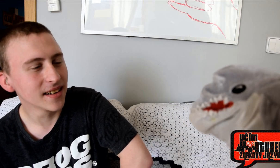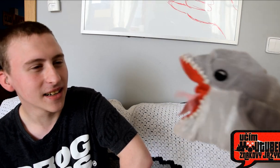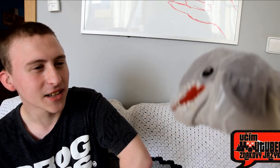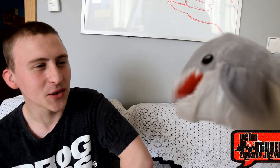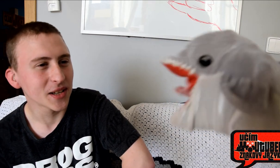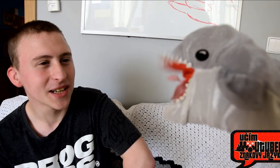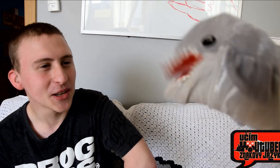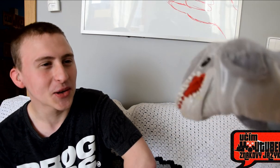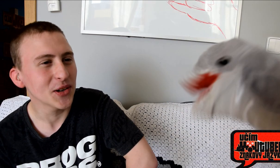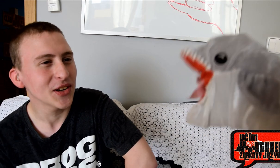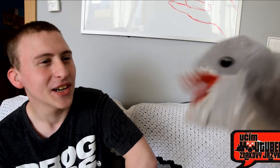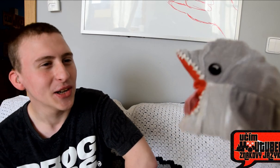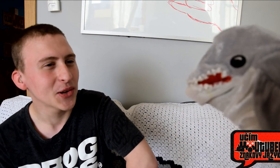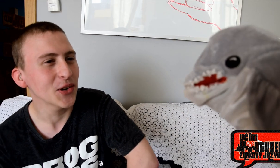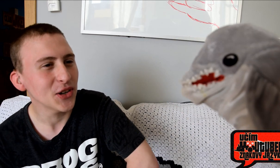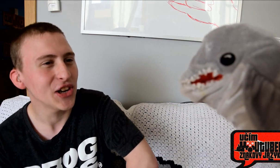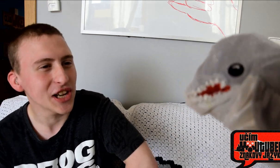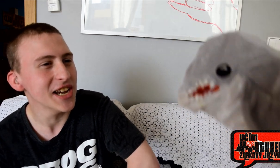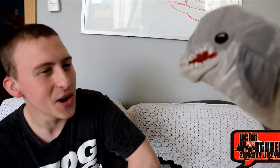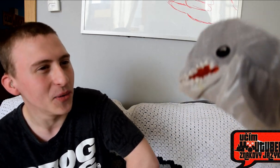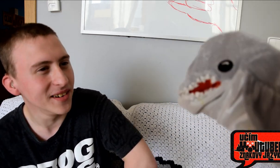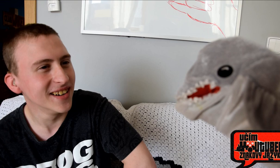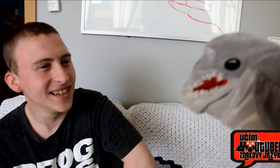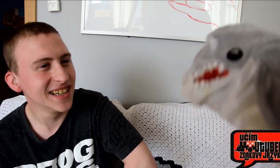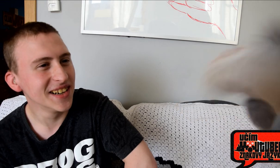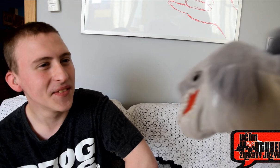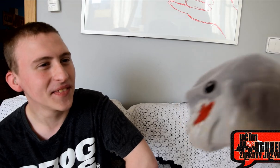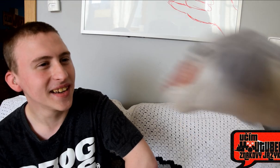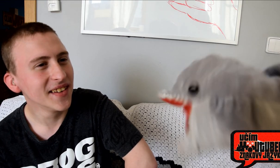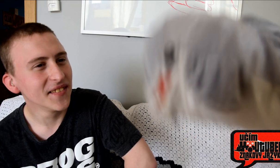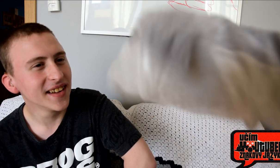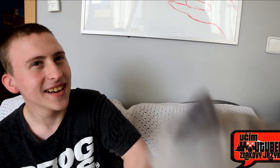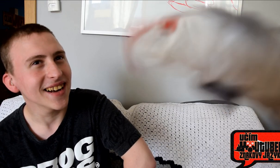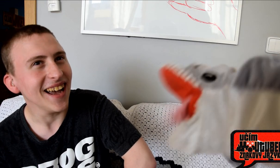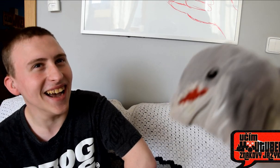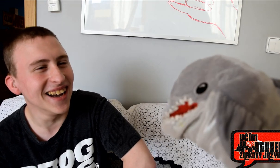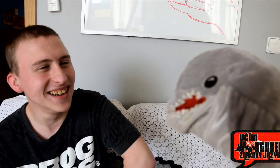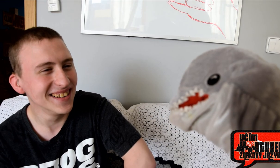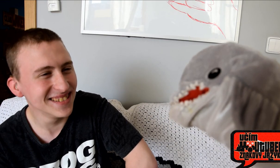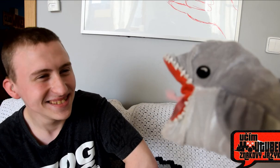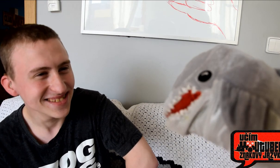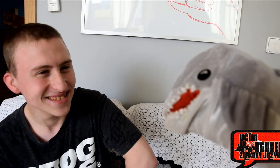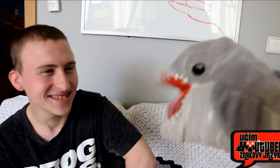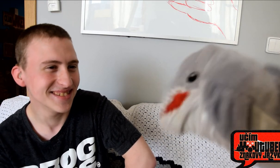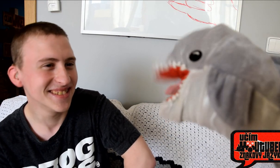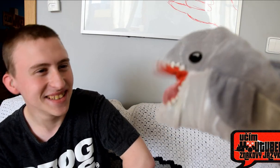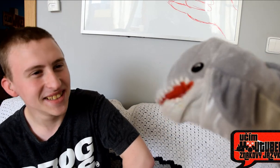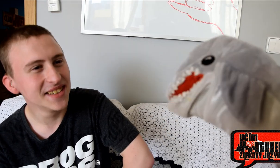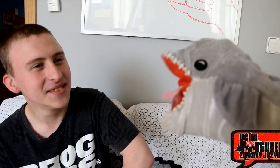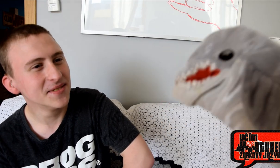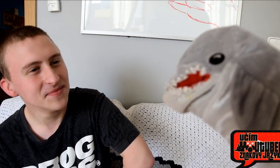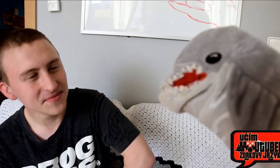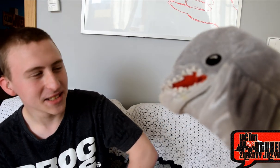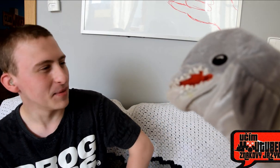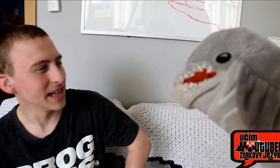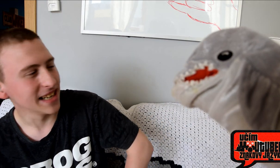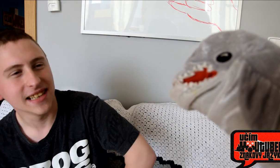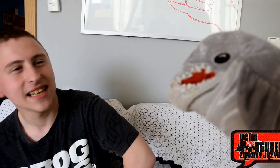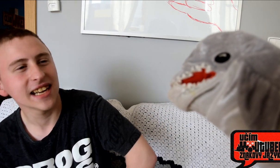A nesečíš, když budu otevírat hubu? Zkuš to ještě jednou. Cinka! Moc mi to ne, jak se řekne drž hubu? Dobrý, tak